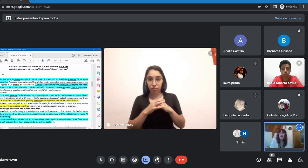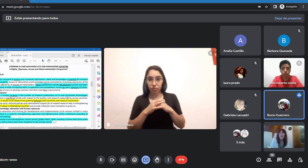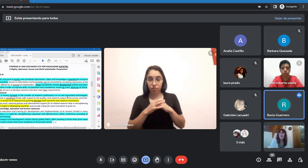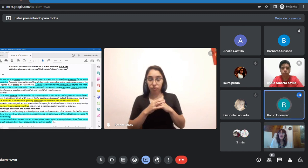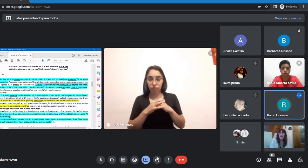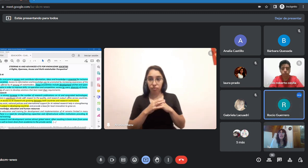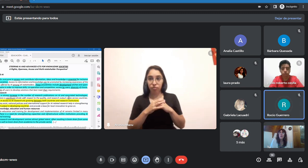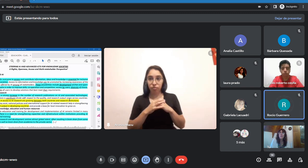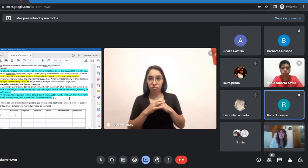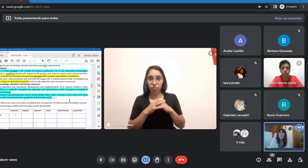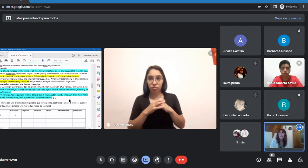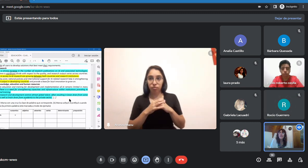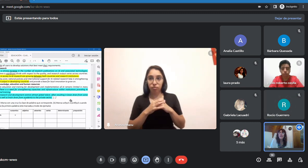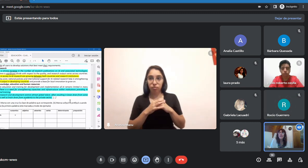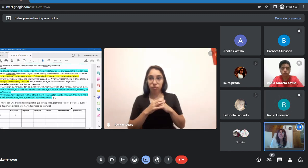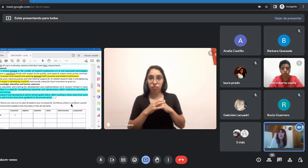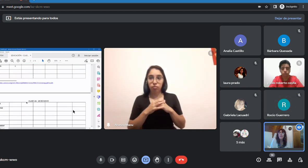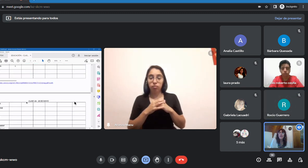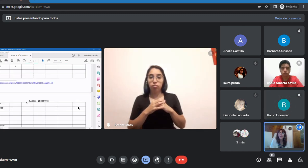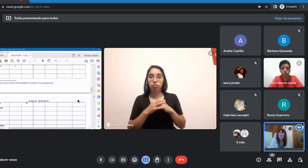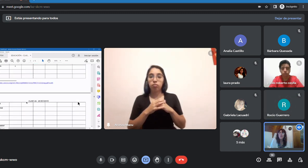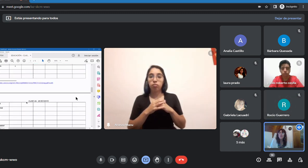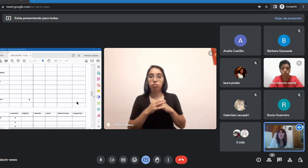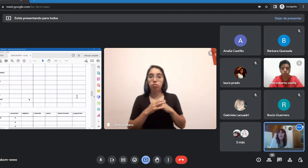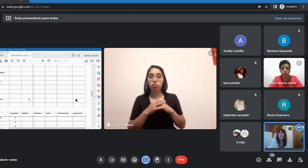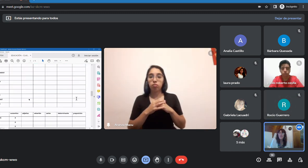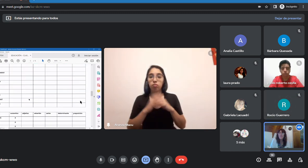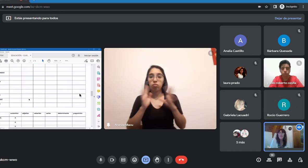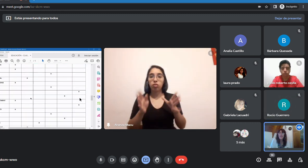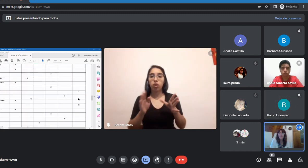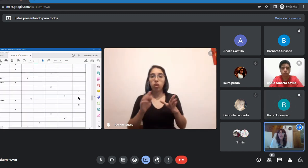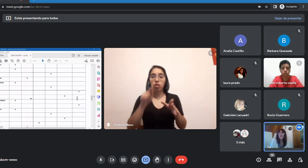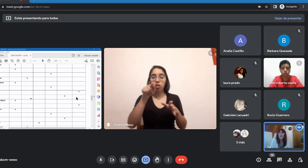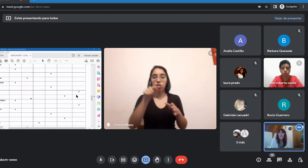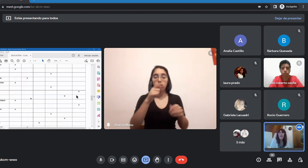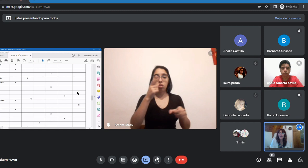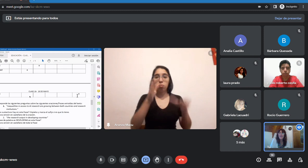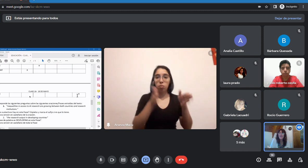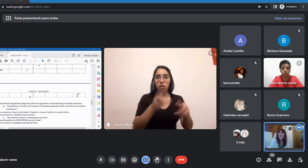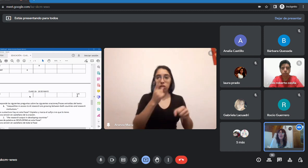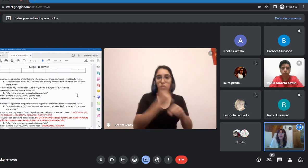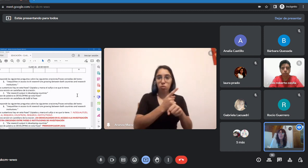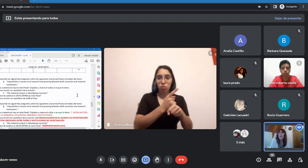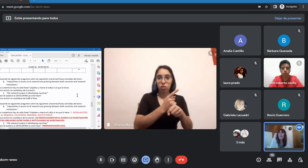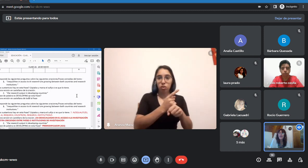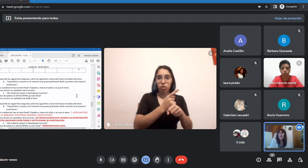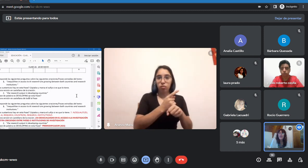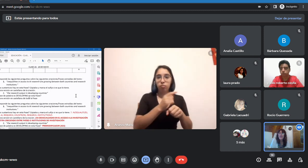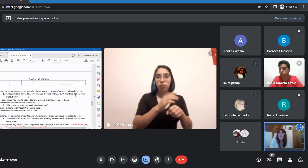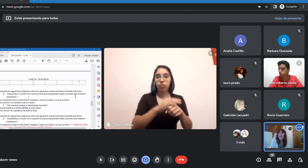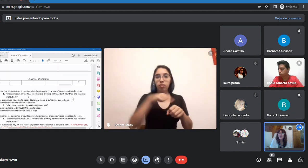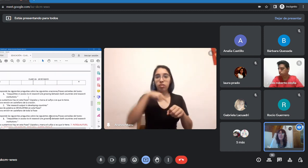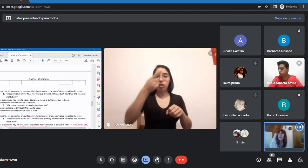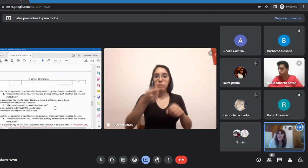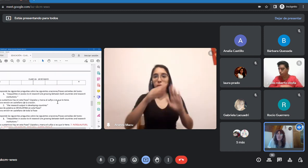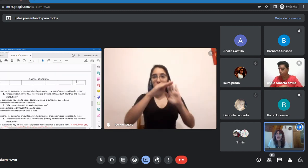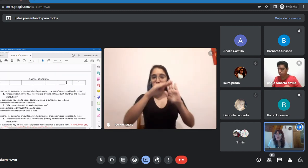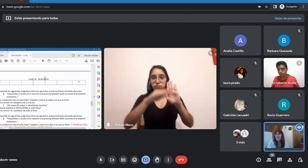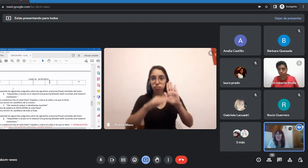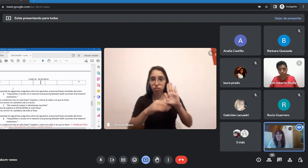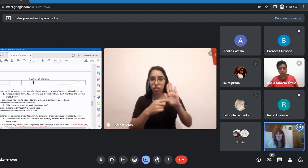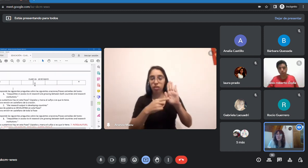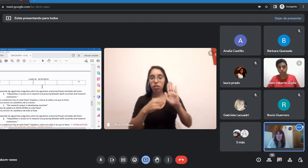Sí, profe. La 1 es esta y la parte 2, ahí la voy a pasar rapidita a esta acá para que tenga la respuesta. La parte